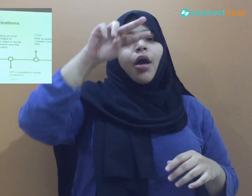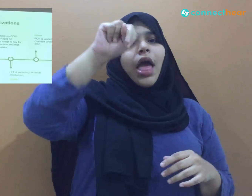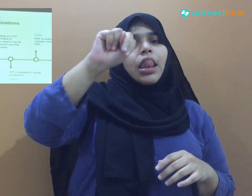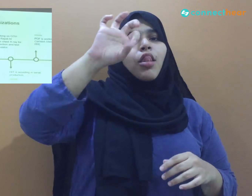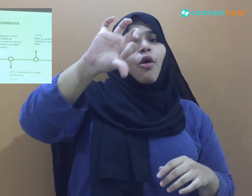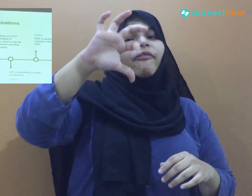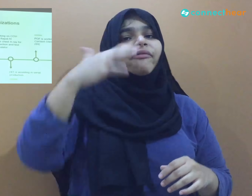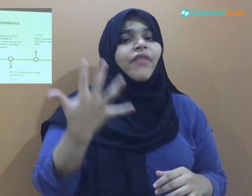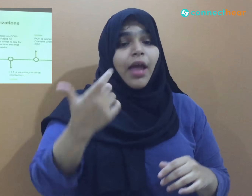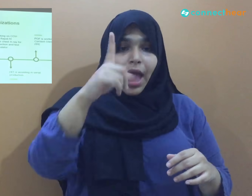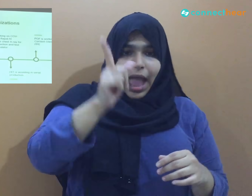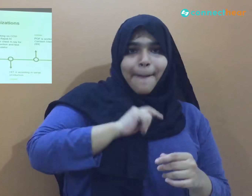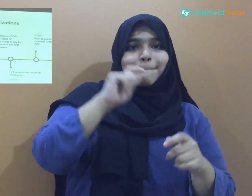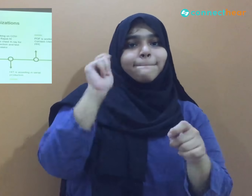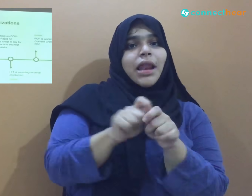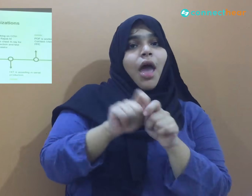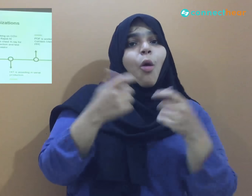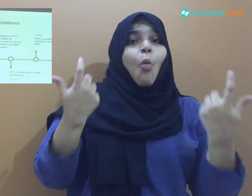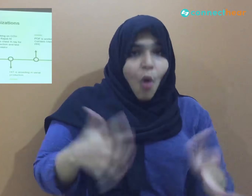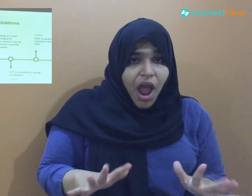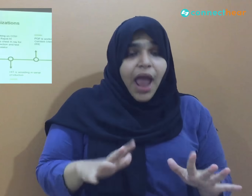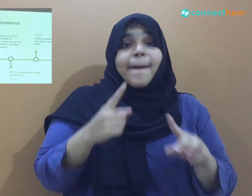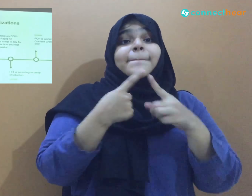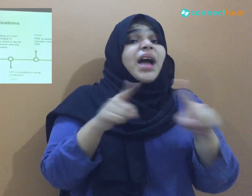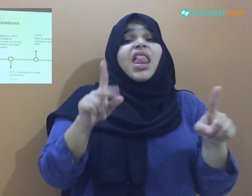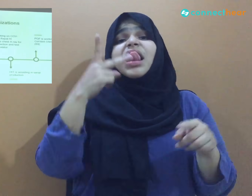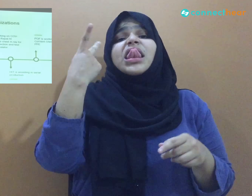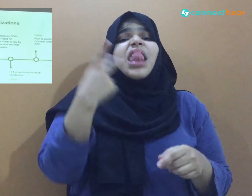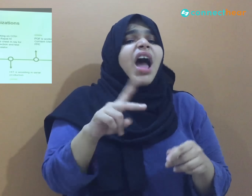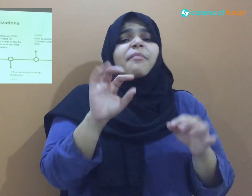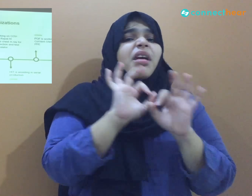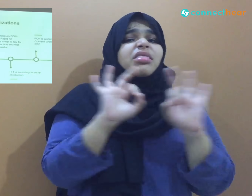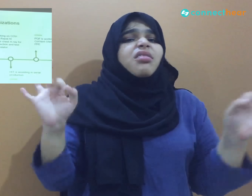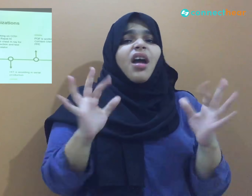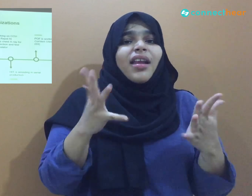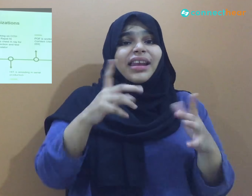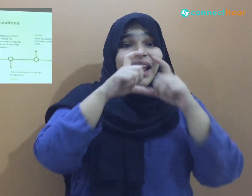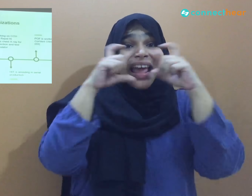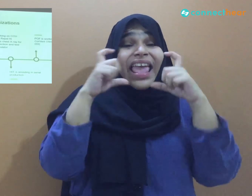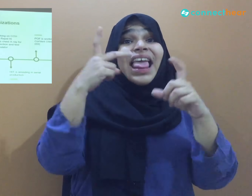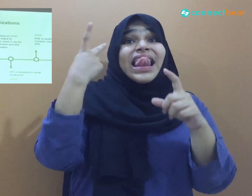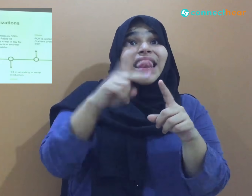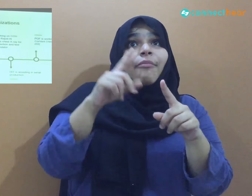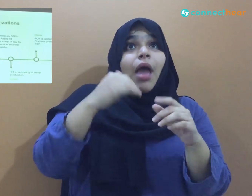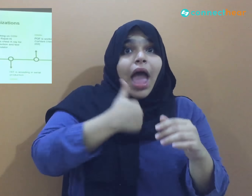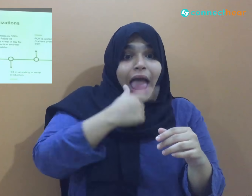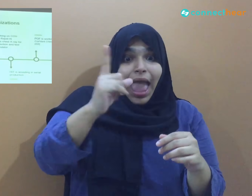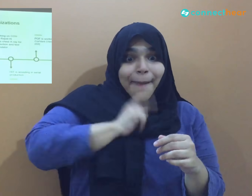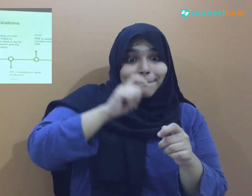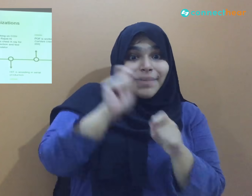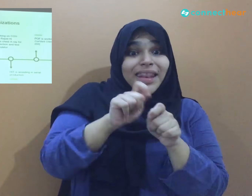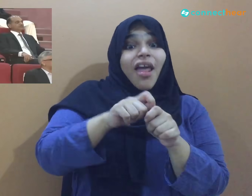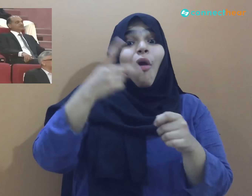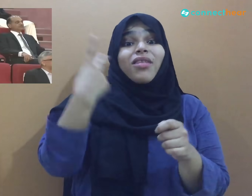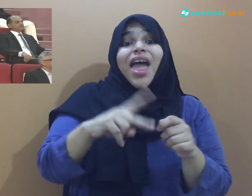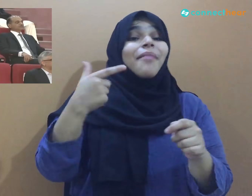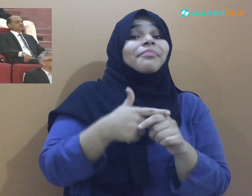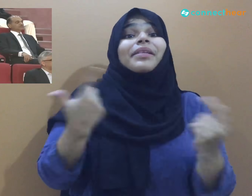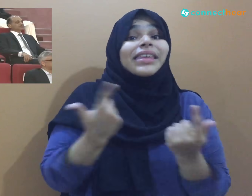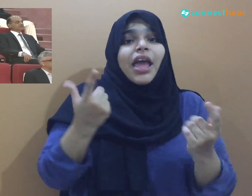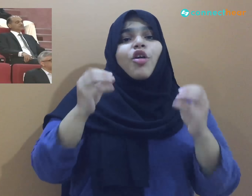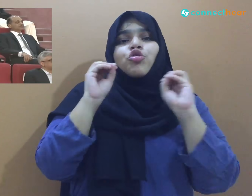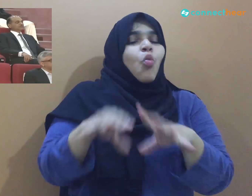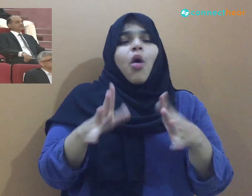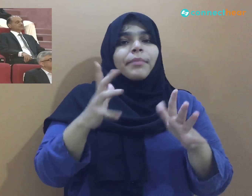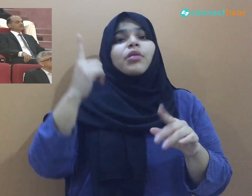نے اب اپنے ڈیولپ کر لیے ہیں تو اس کا نام جو ہے وہ ابھی تک فائنل نہیں ہوا, لیکن ہم نے جو یہ N95 ماسک ہے ہمارا اپنا